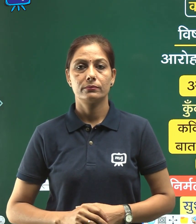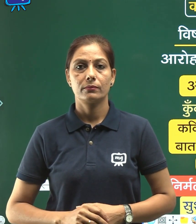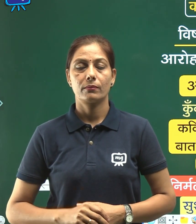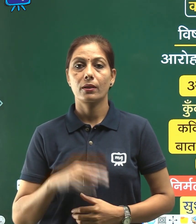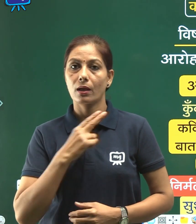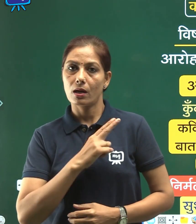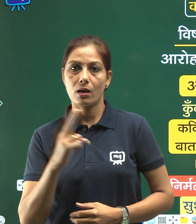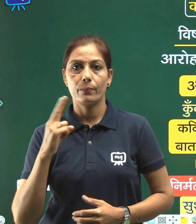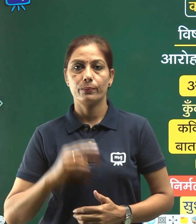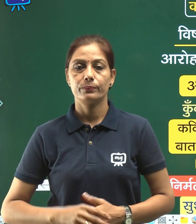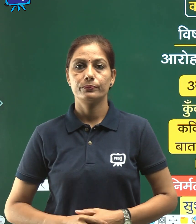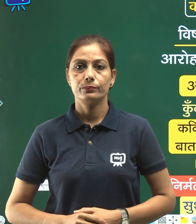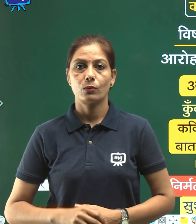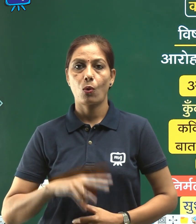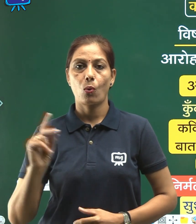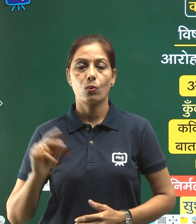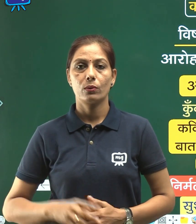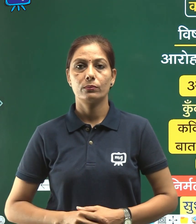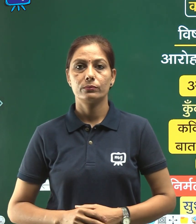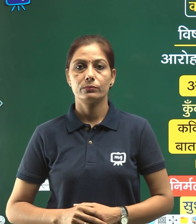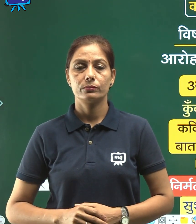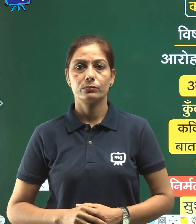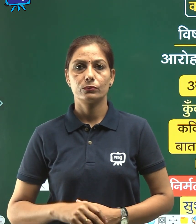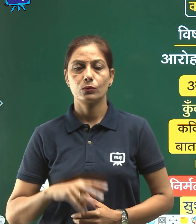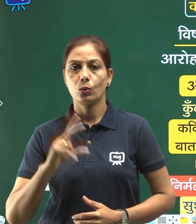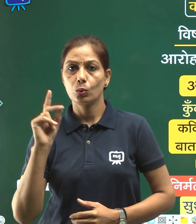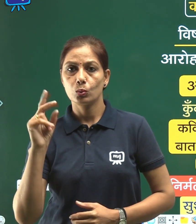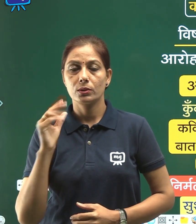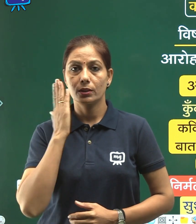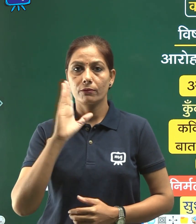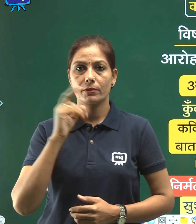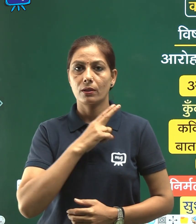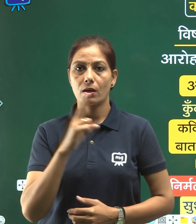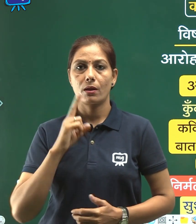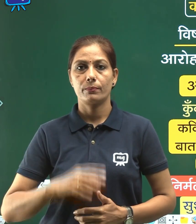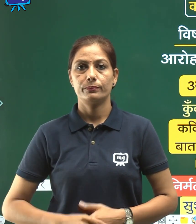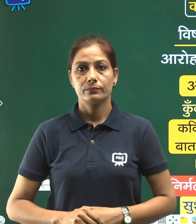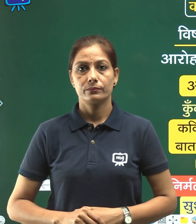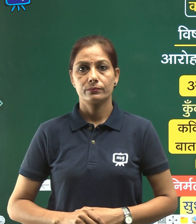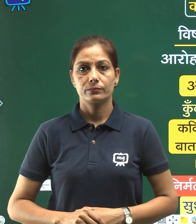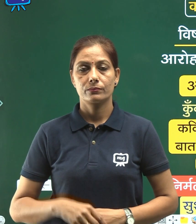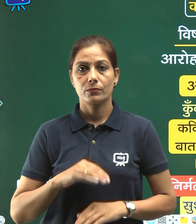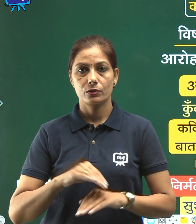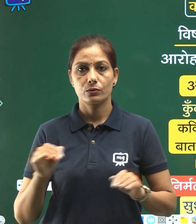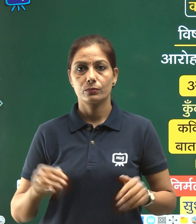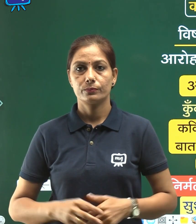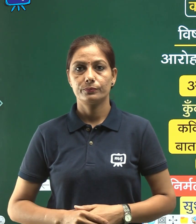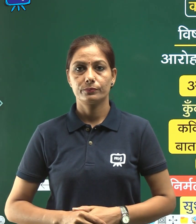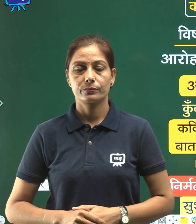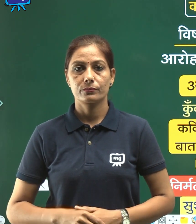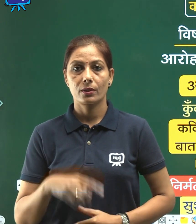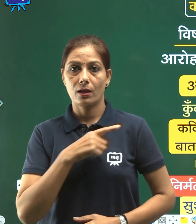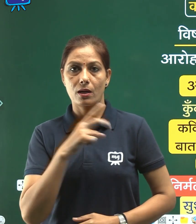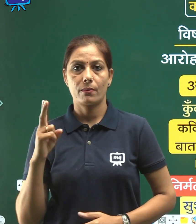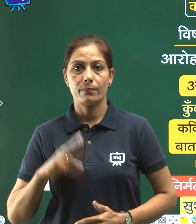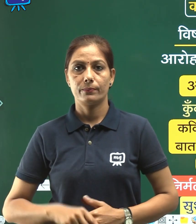कविता के बहाने और बात सीधी थी पर। बच्चों, मेरा